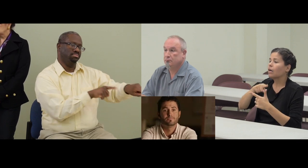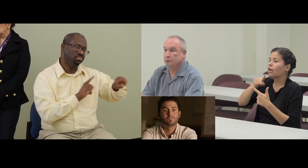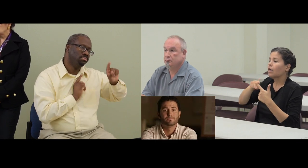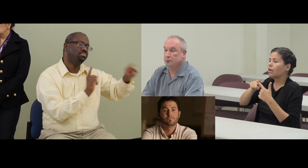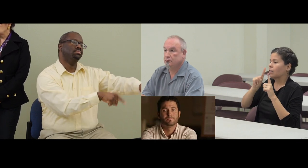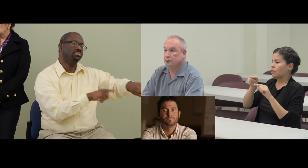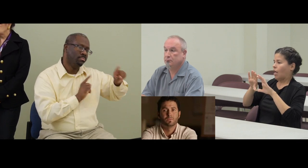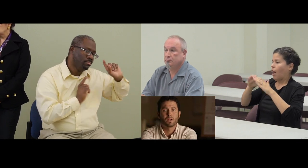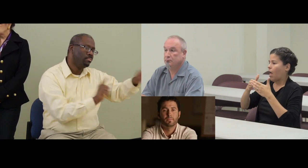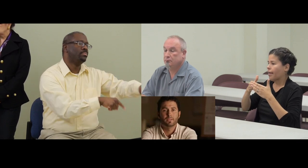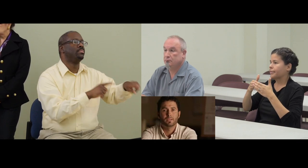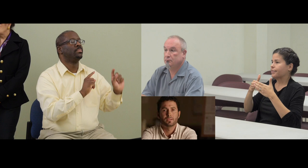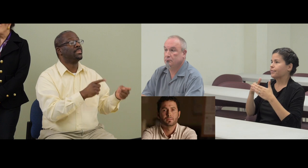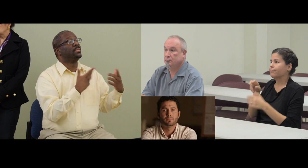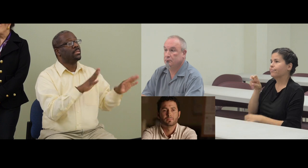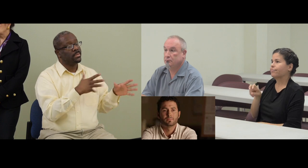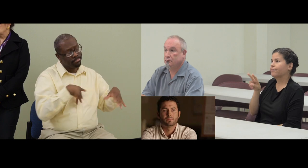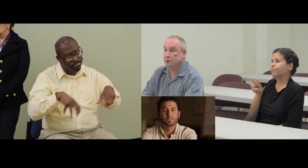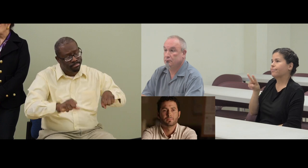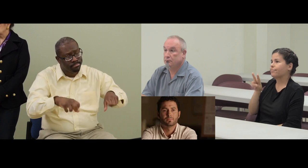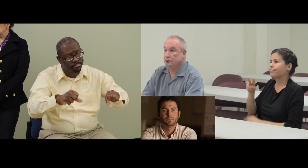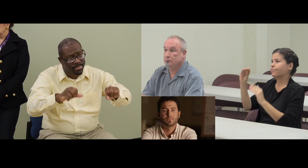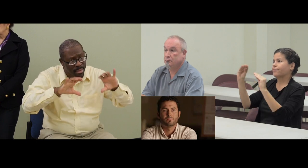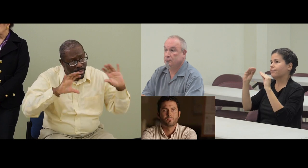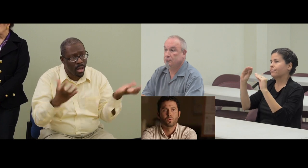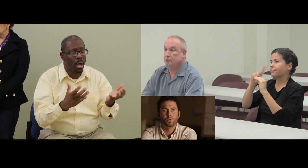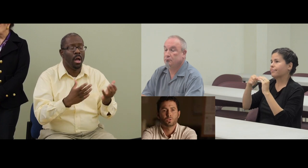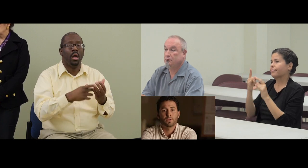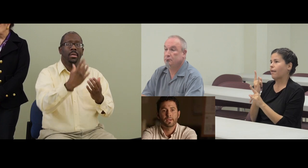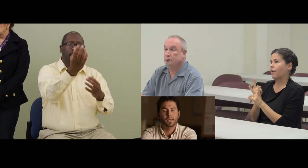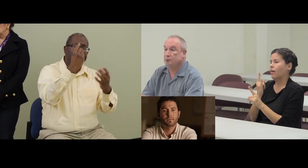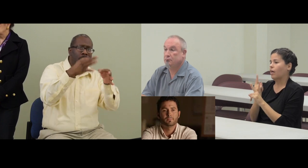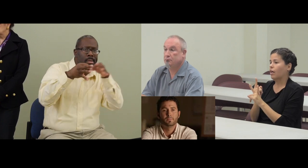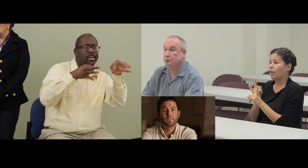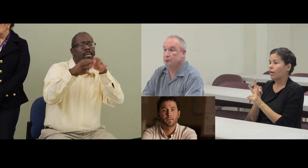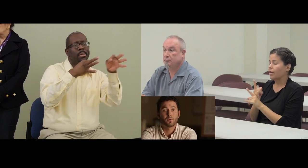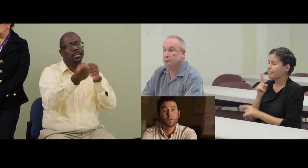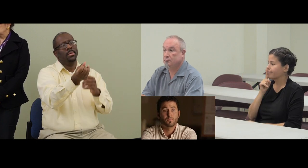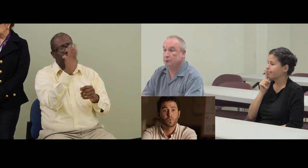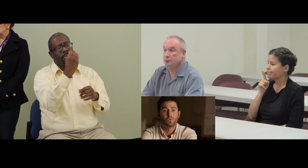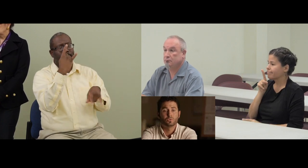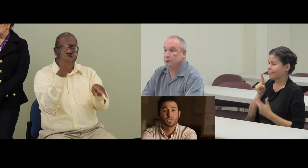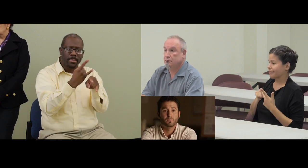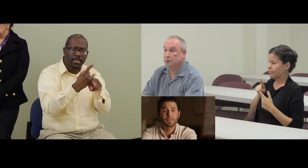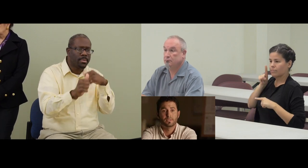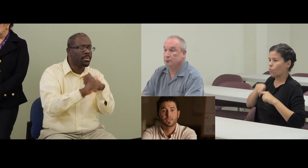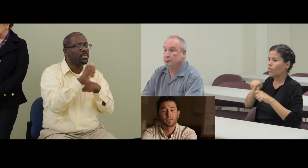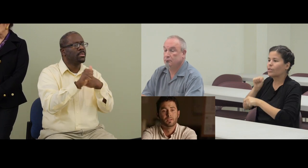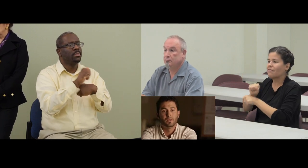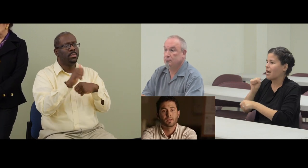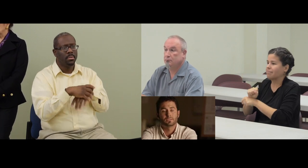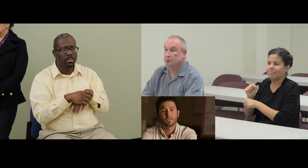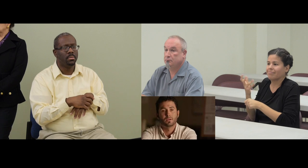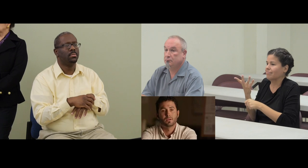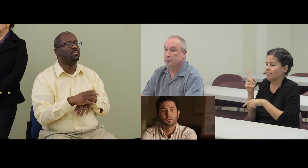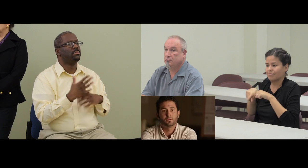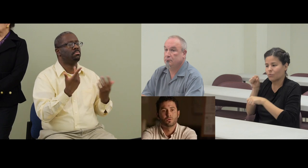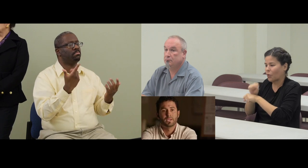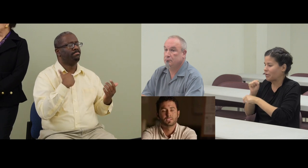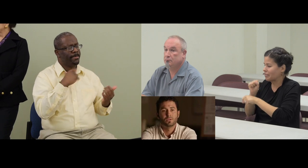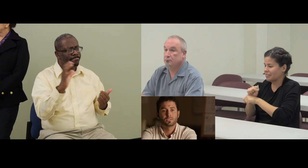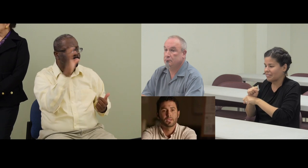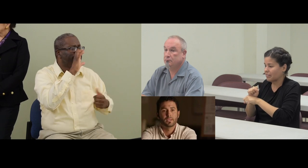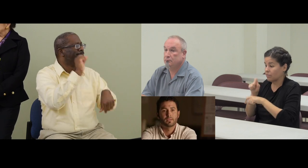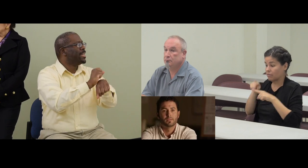alcohol realmente no puedo trabajar primero porque no puedo conducir aparte de las